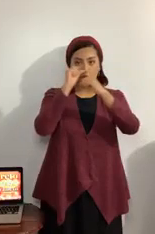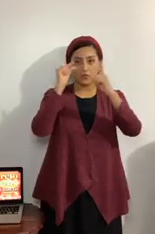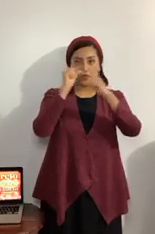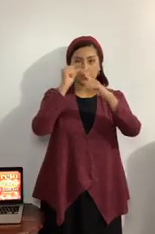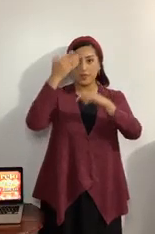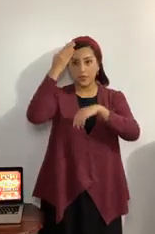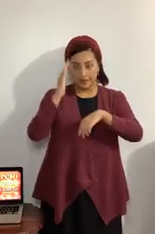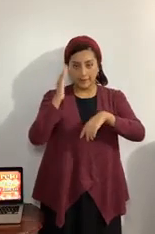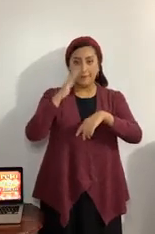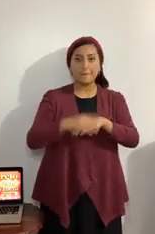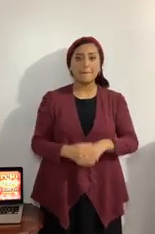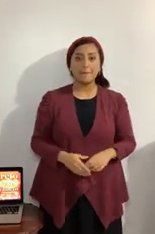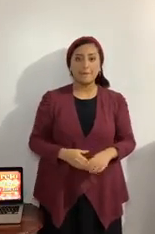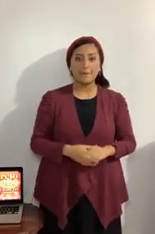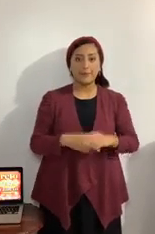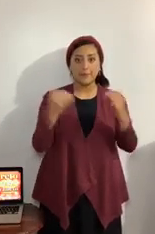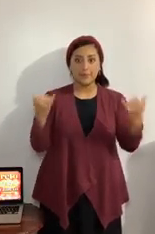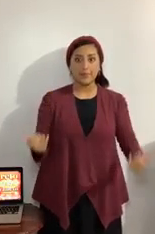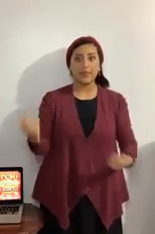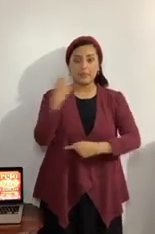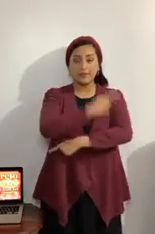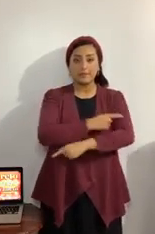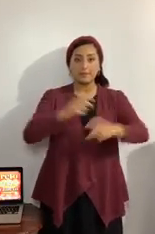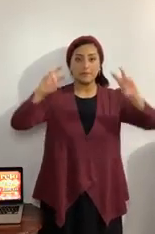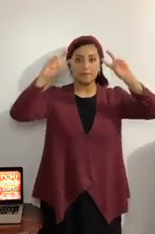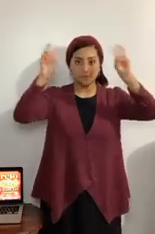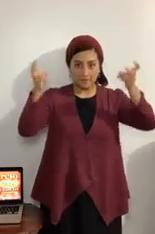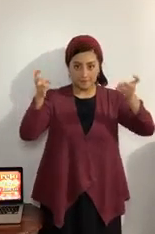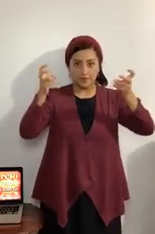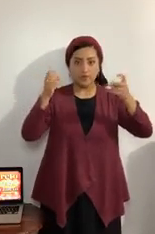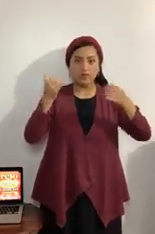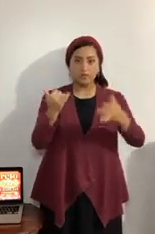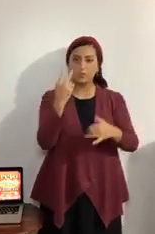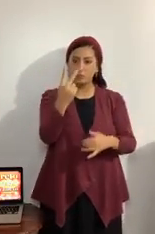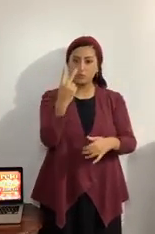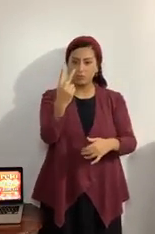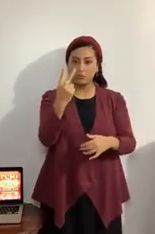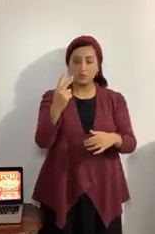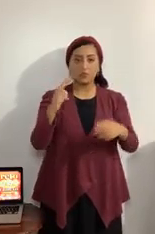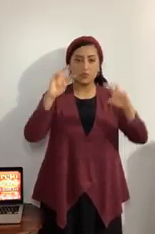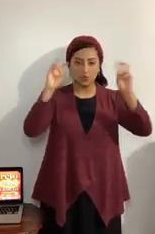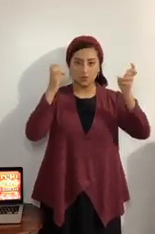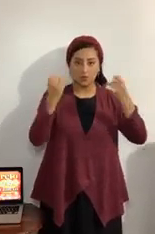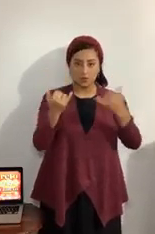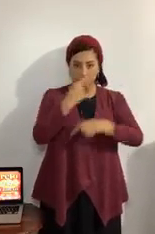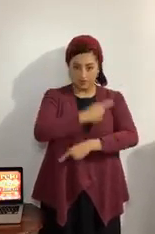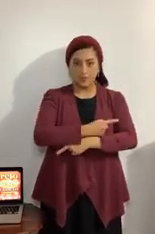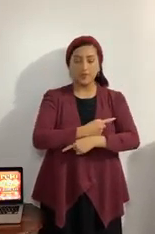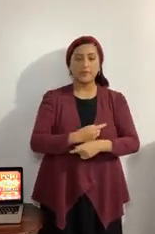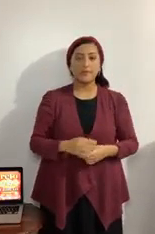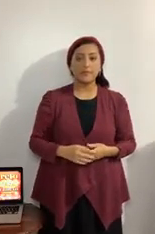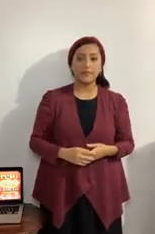Elohim. El tema del día de hoy, o son más bien dos temas, amado Sahim, amado escucha de esta página de